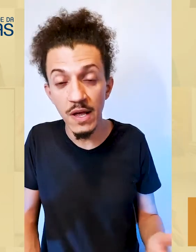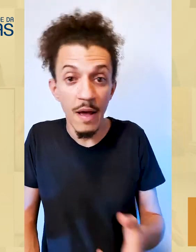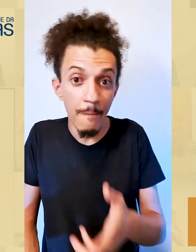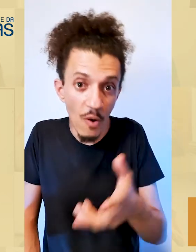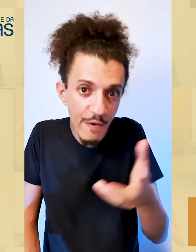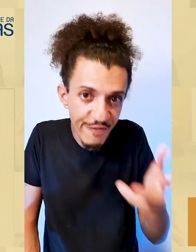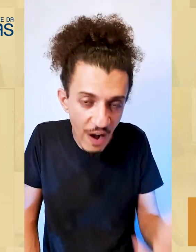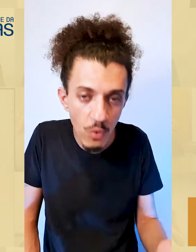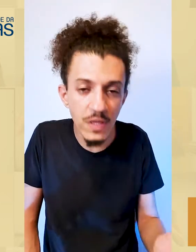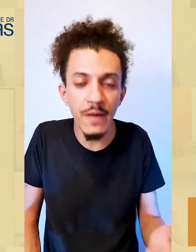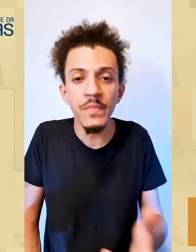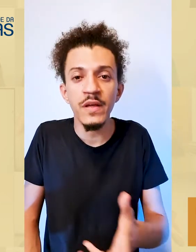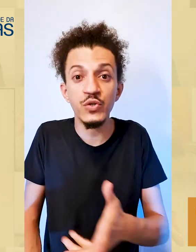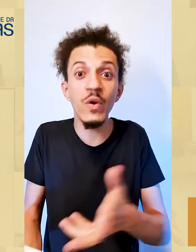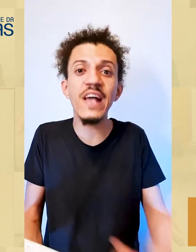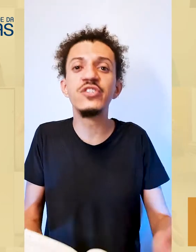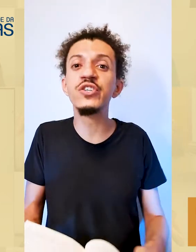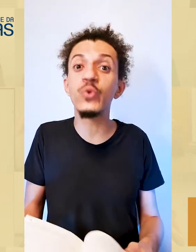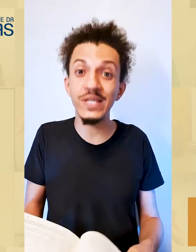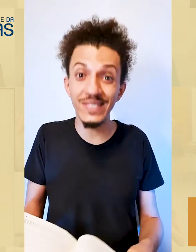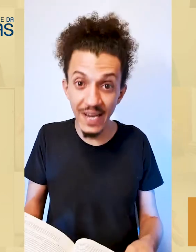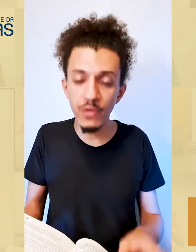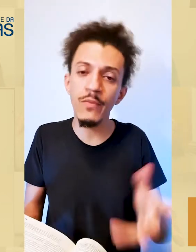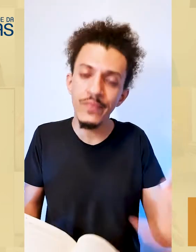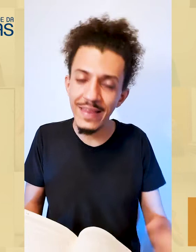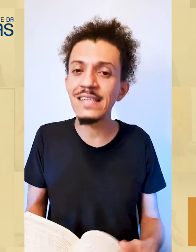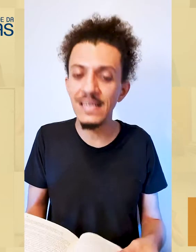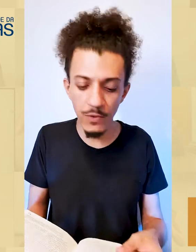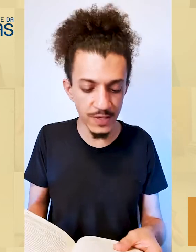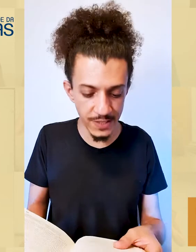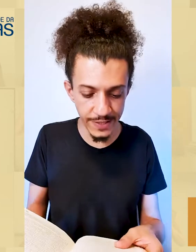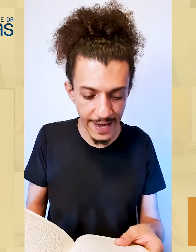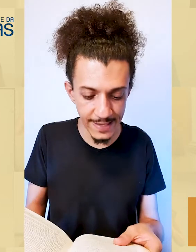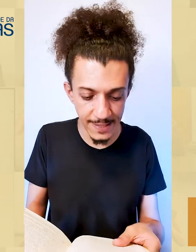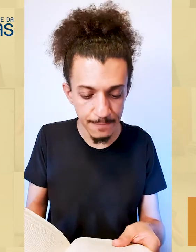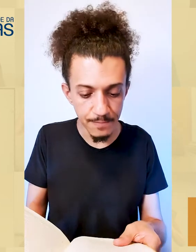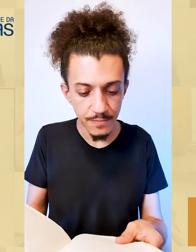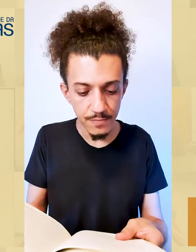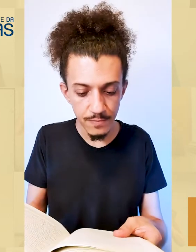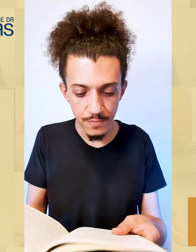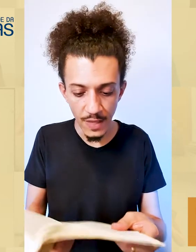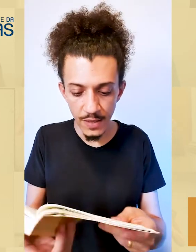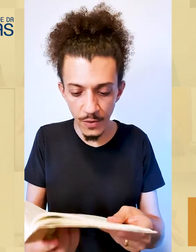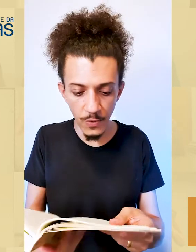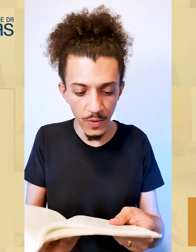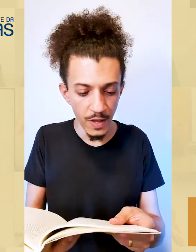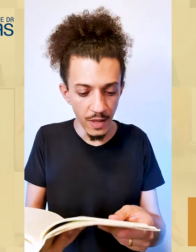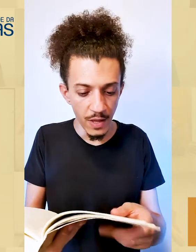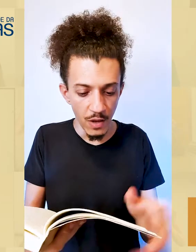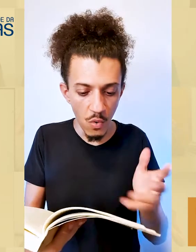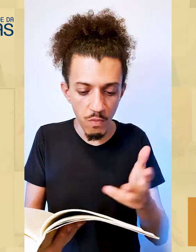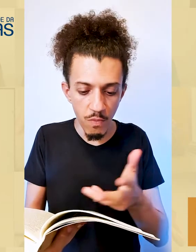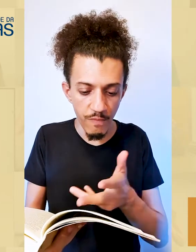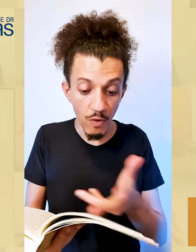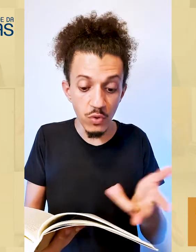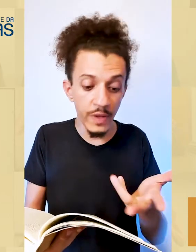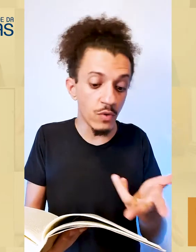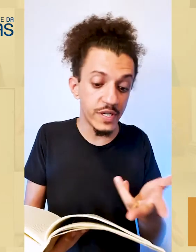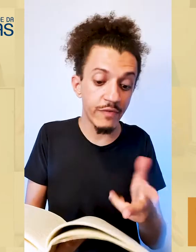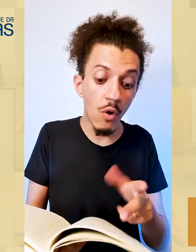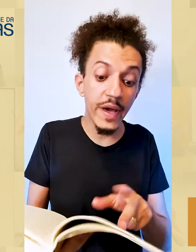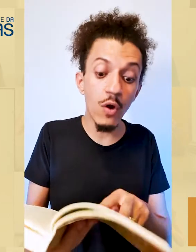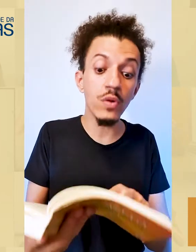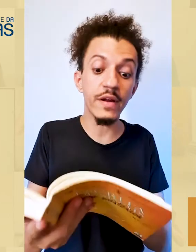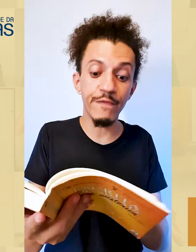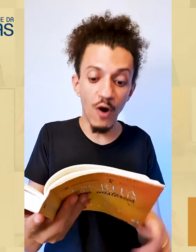séculos, por falta de um registro escrito das línguas de sinais, né? Então, faltou